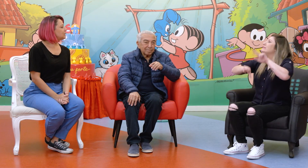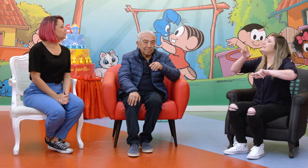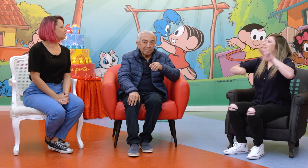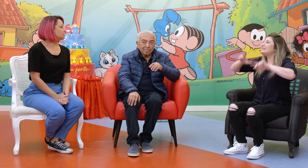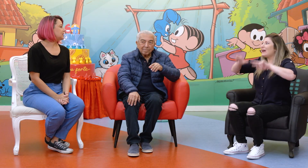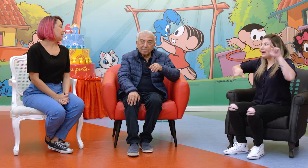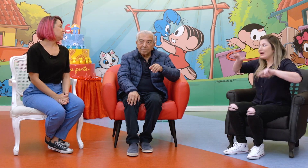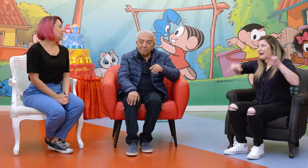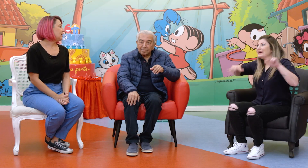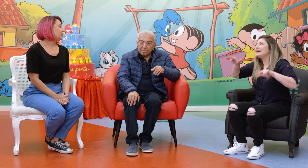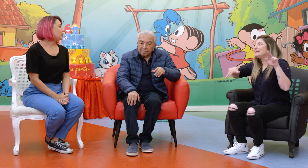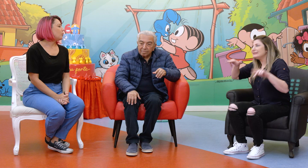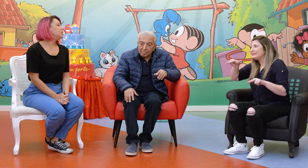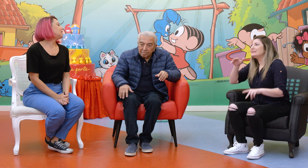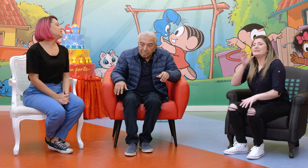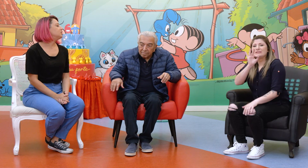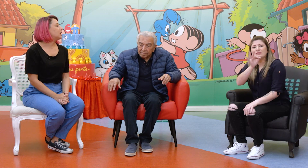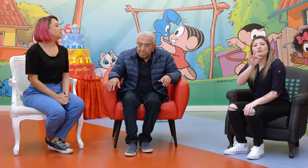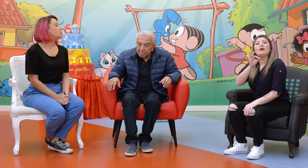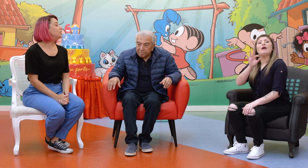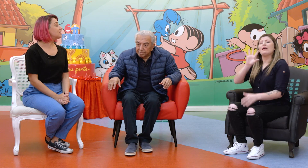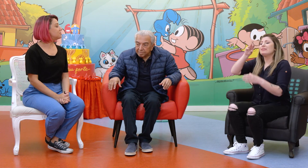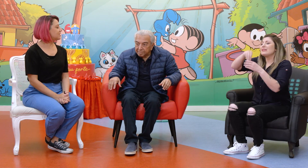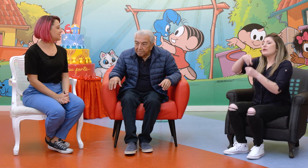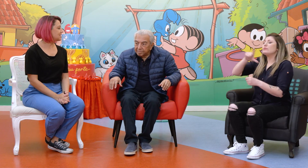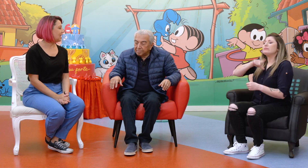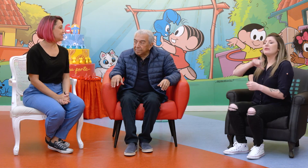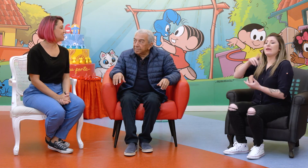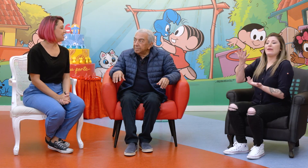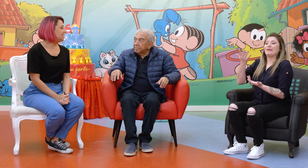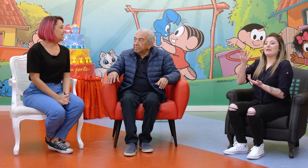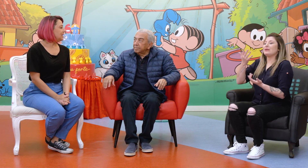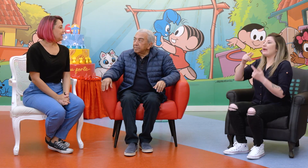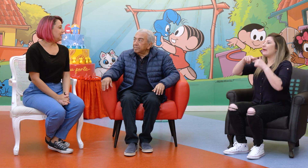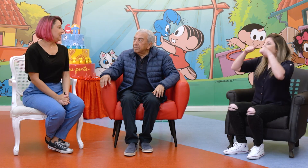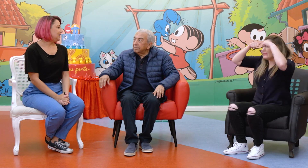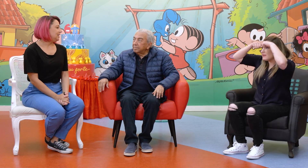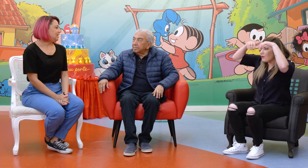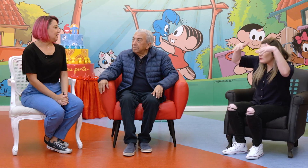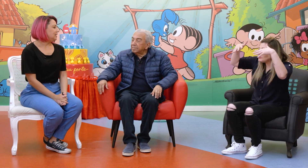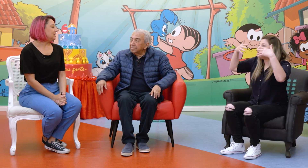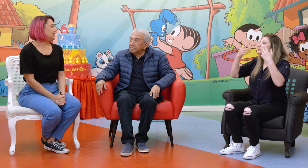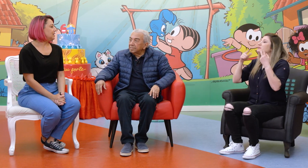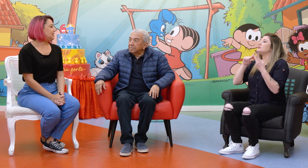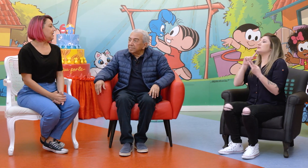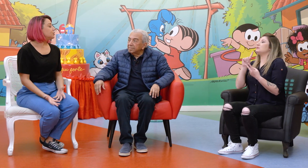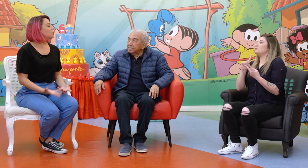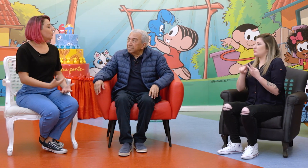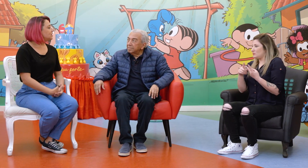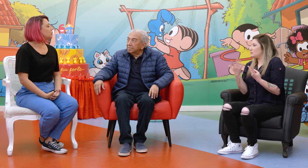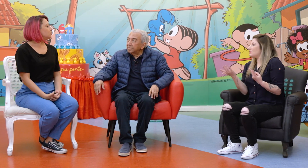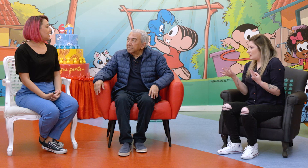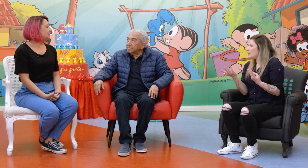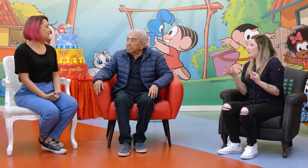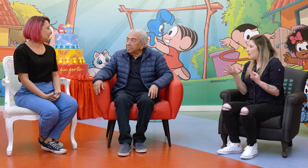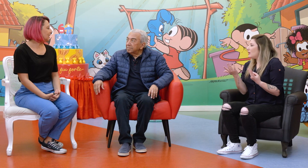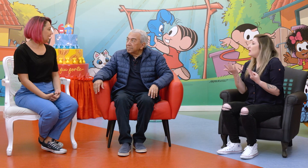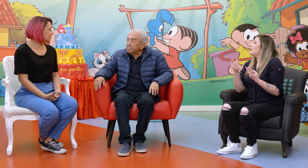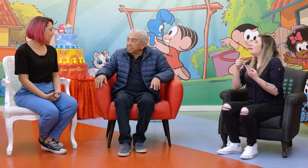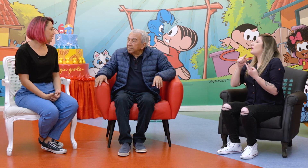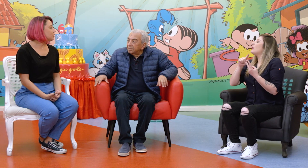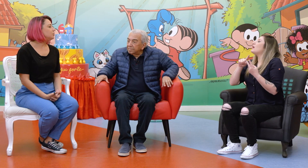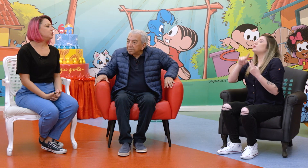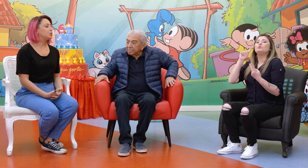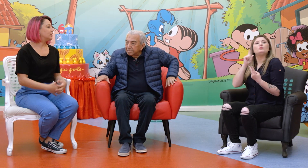E pensando na sociedade, né, na comunidade em geral, tem muita diversidade e isso tu conseguiu retratar,